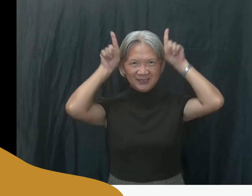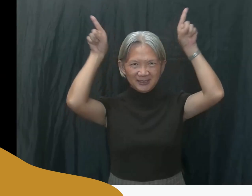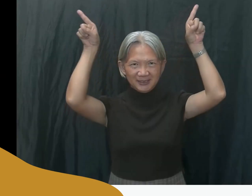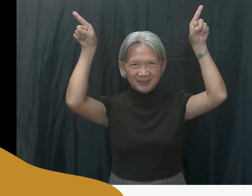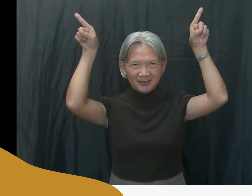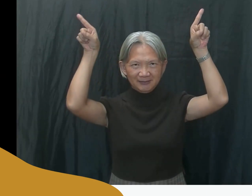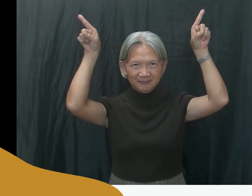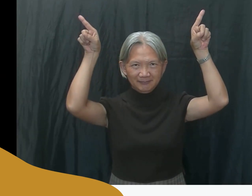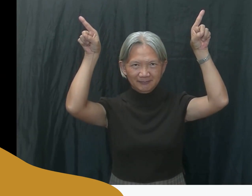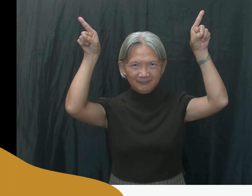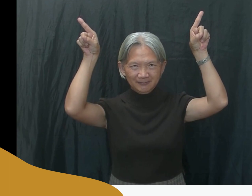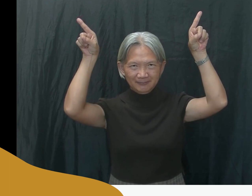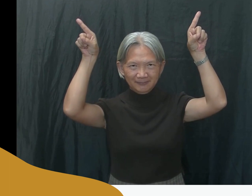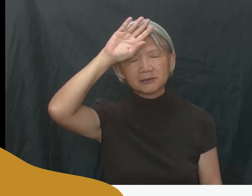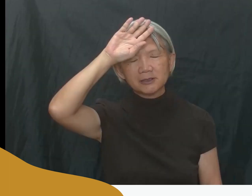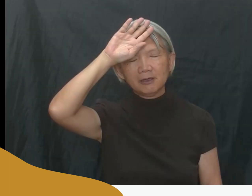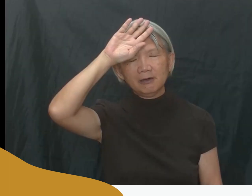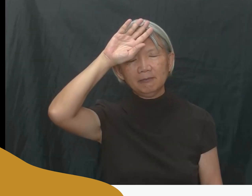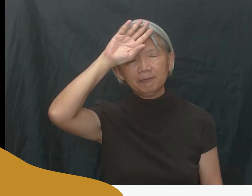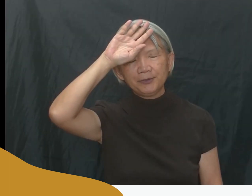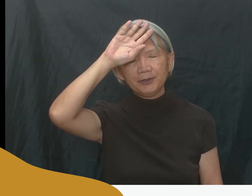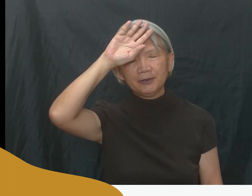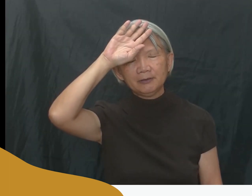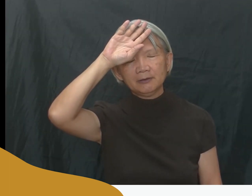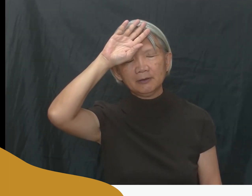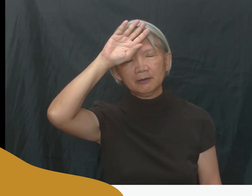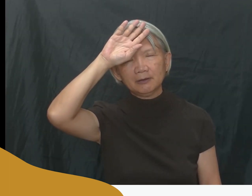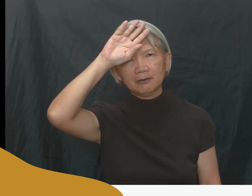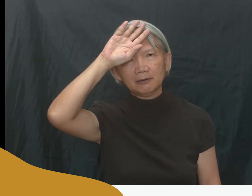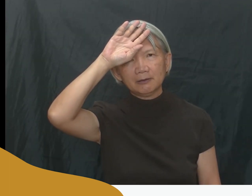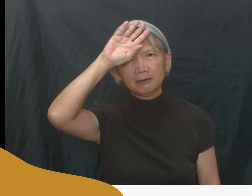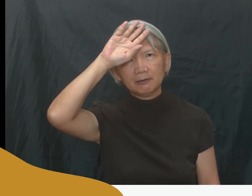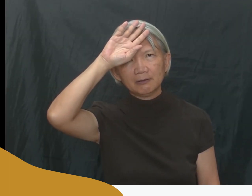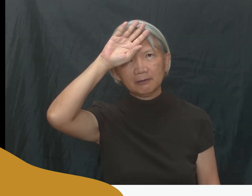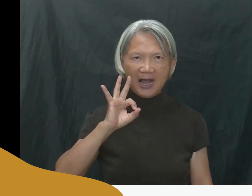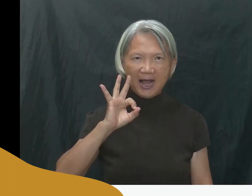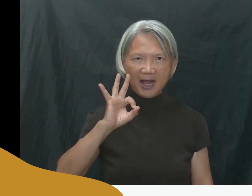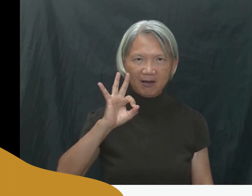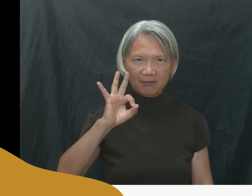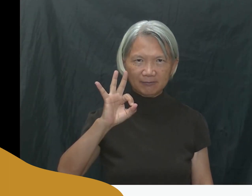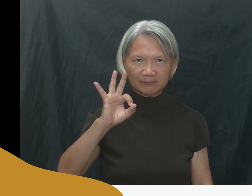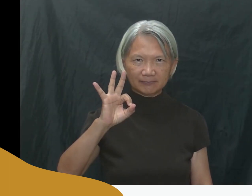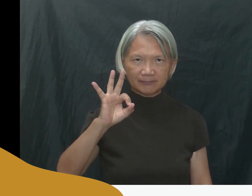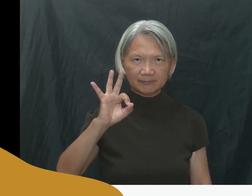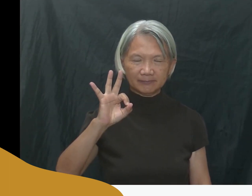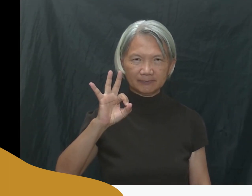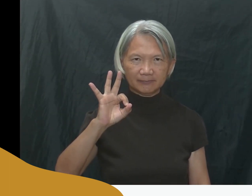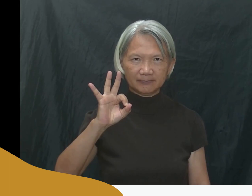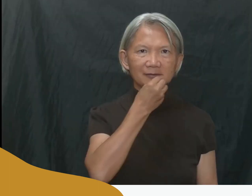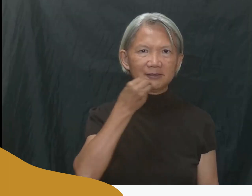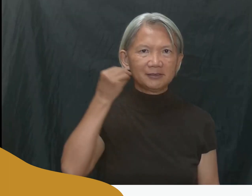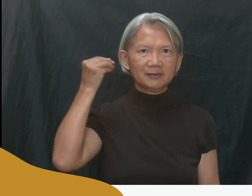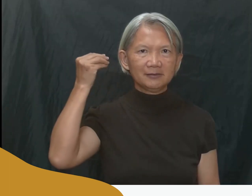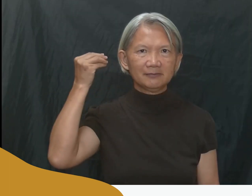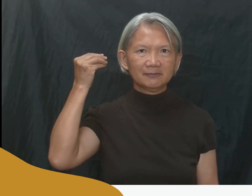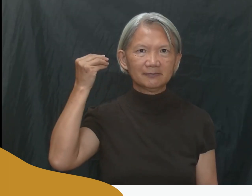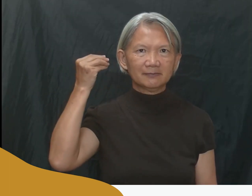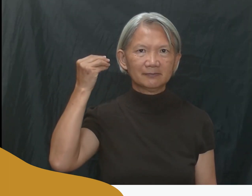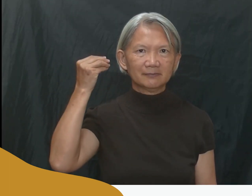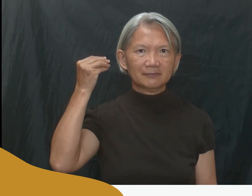气了， 生病了， 好，我吃，